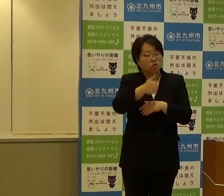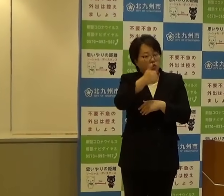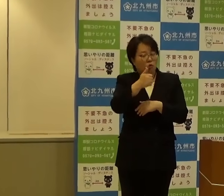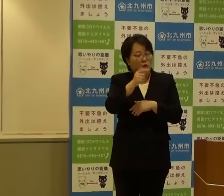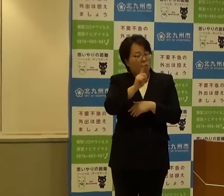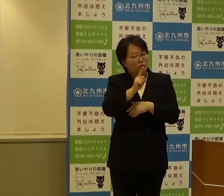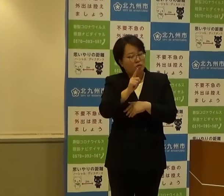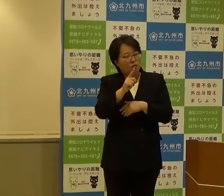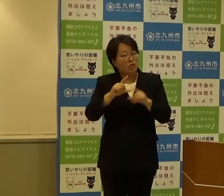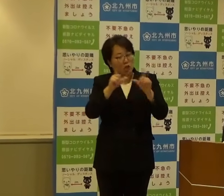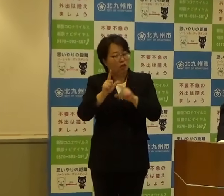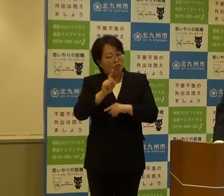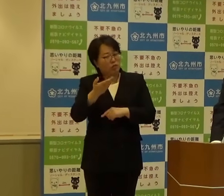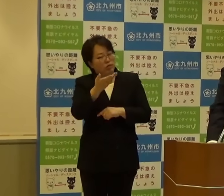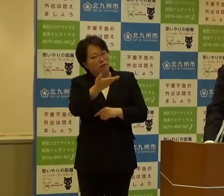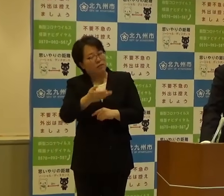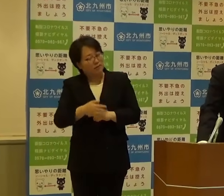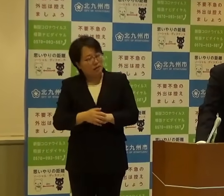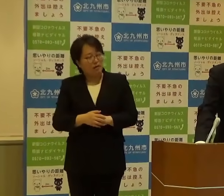か。